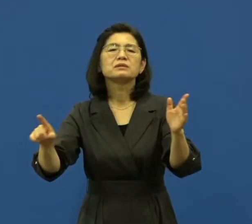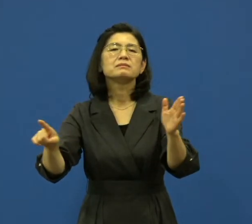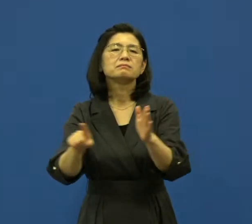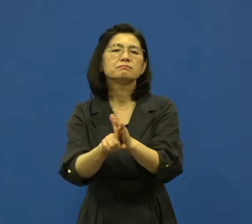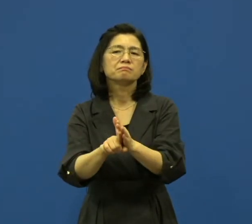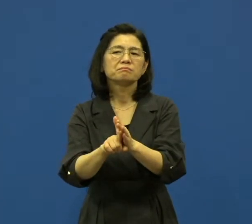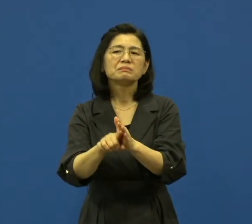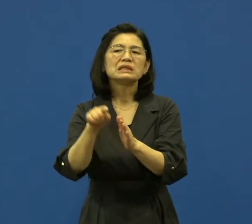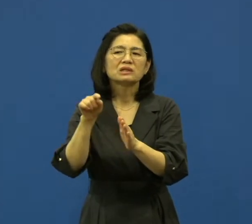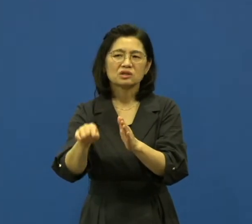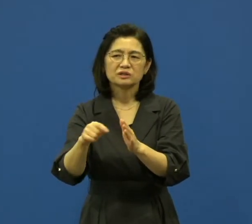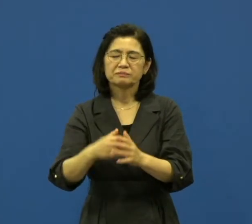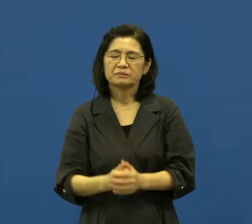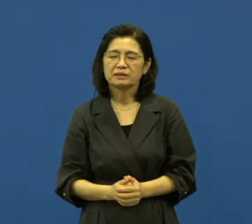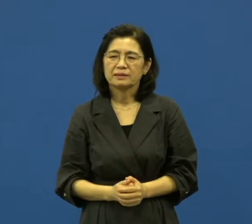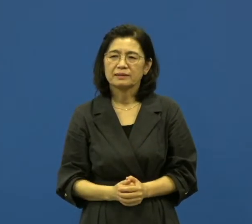것이죠.